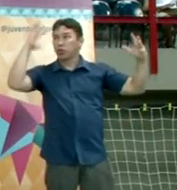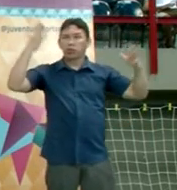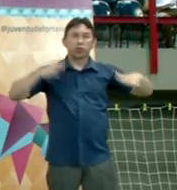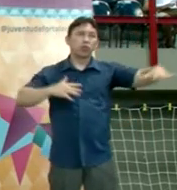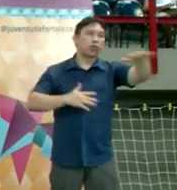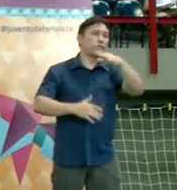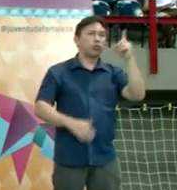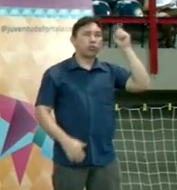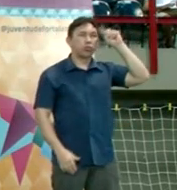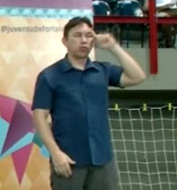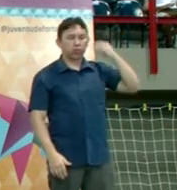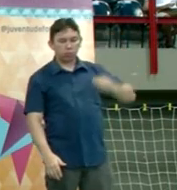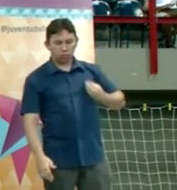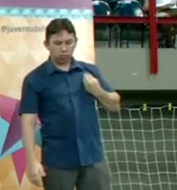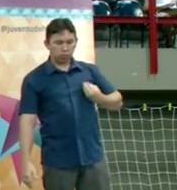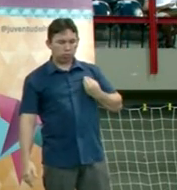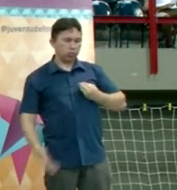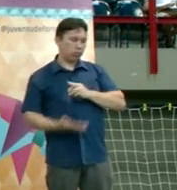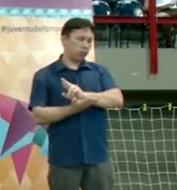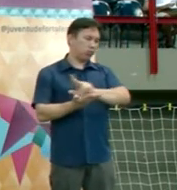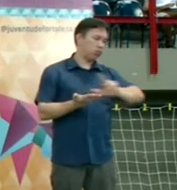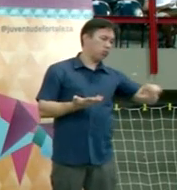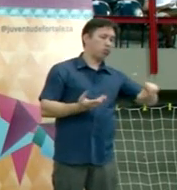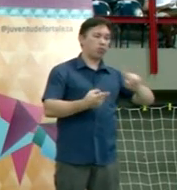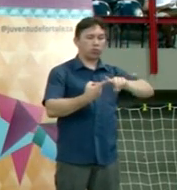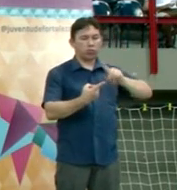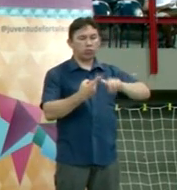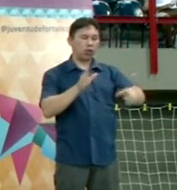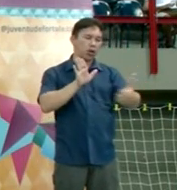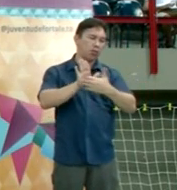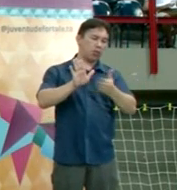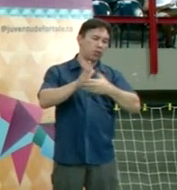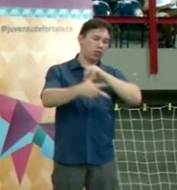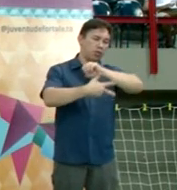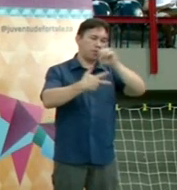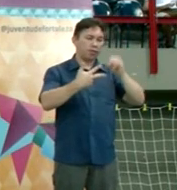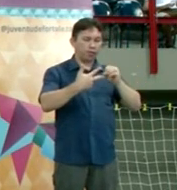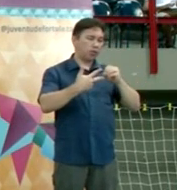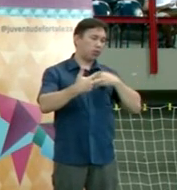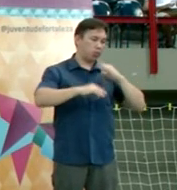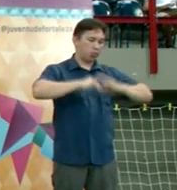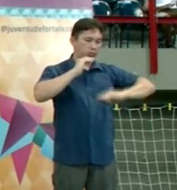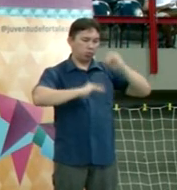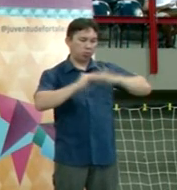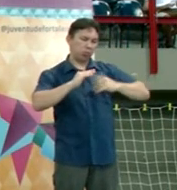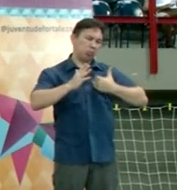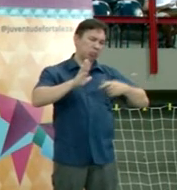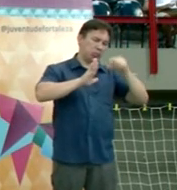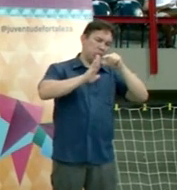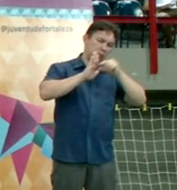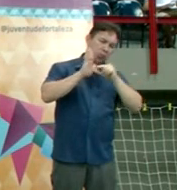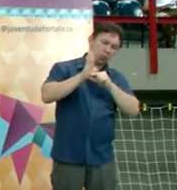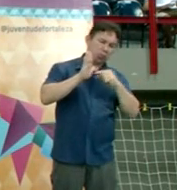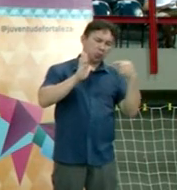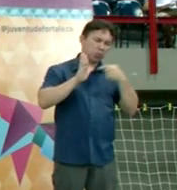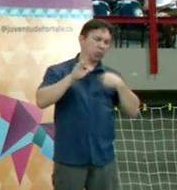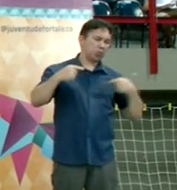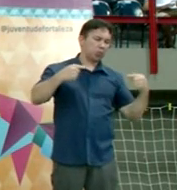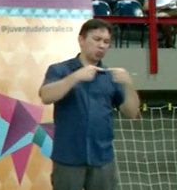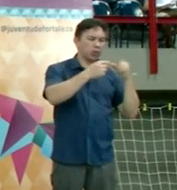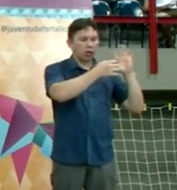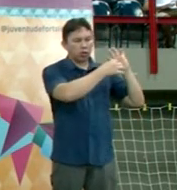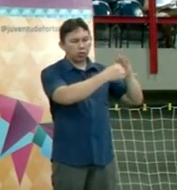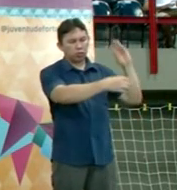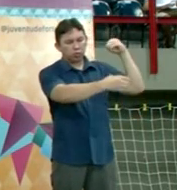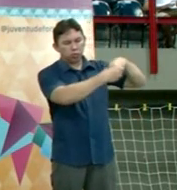inteiro envolvido em uma série deles. E a proposta do Enem, com a sua matriz de habilidades e competências, é exatamente